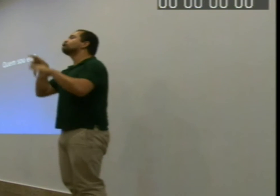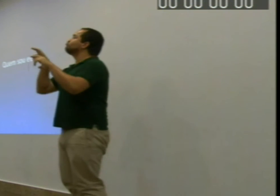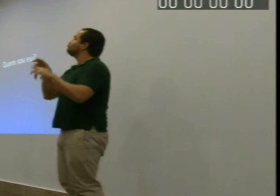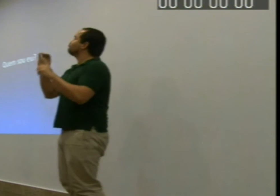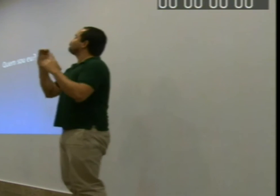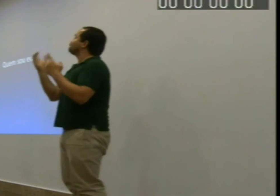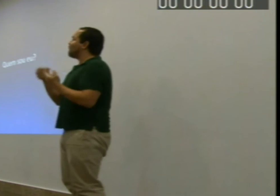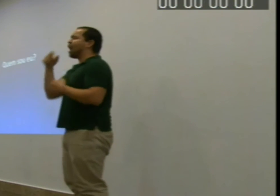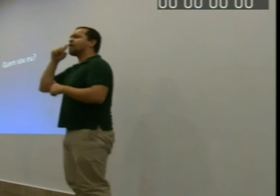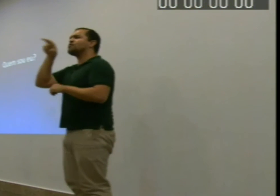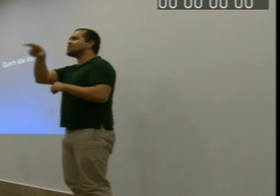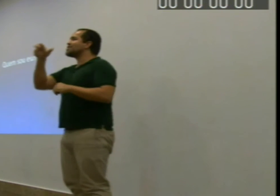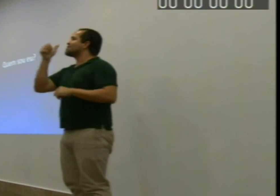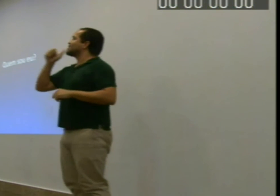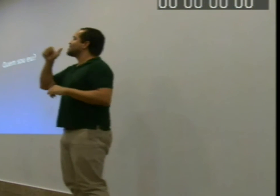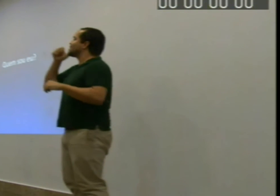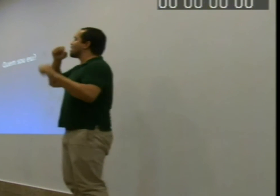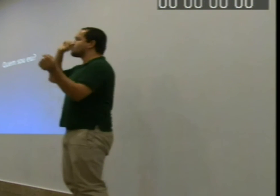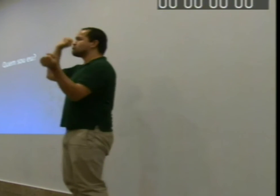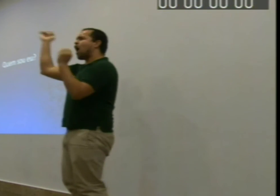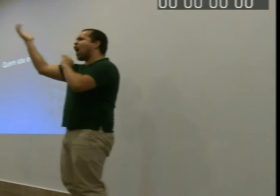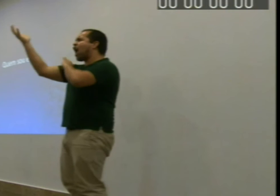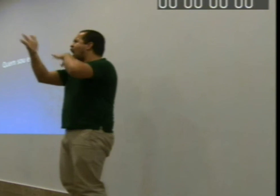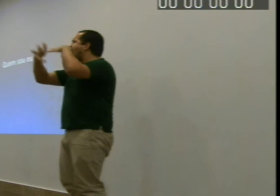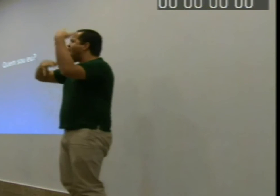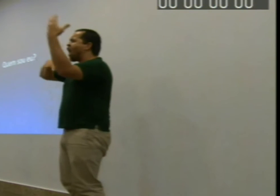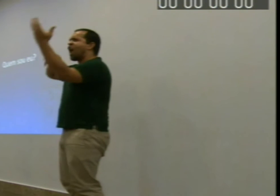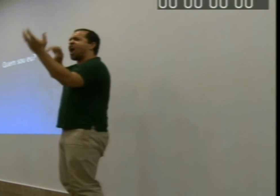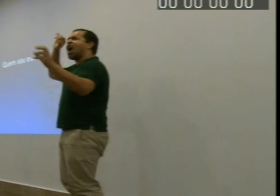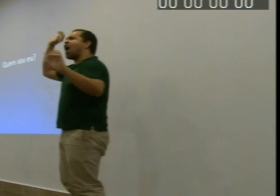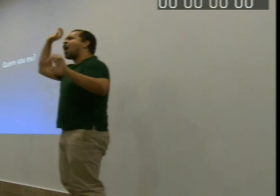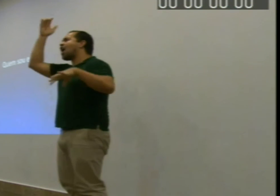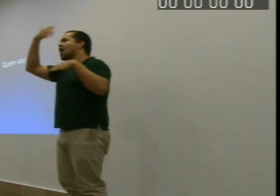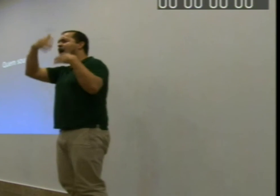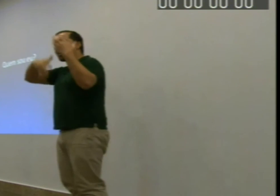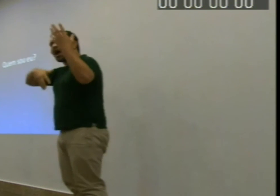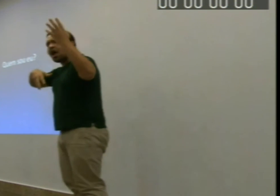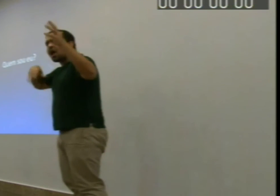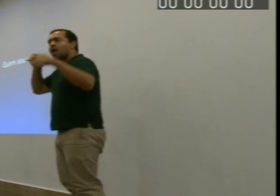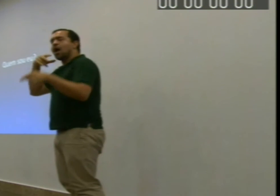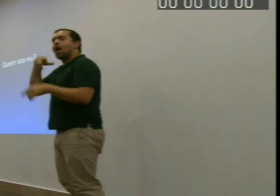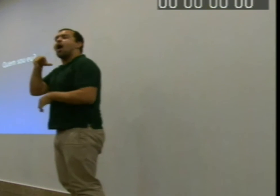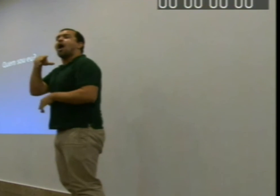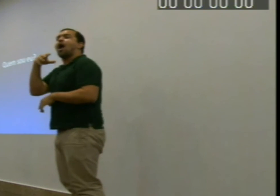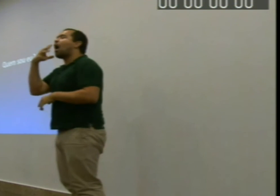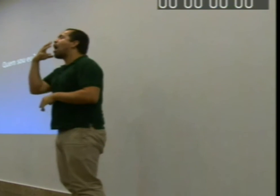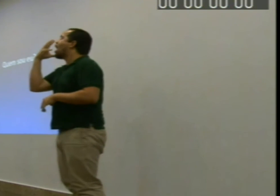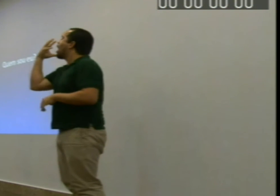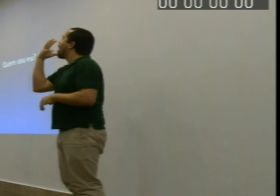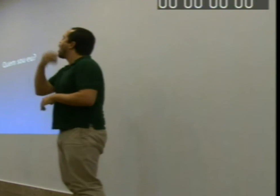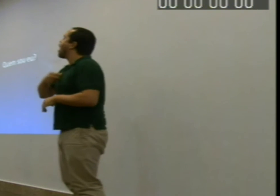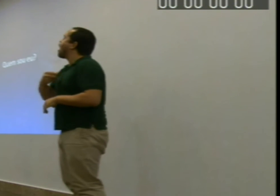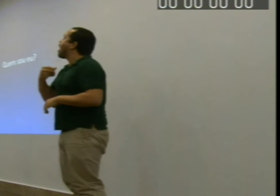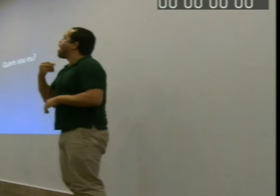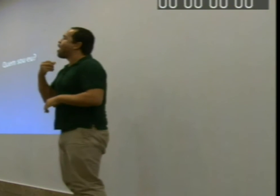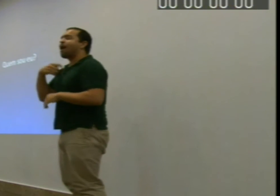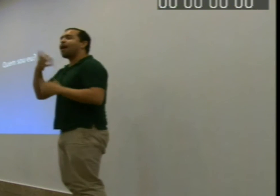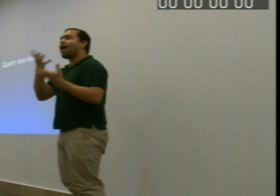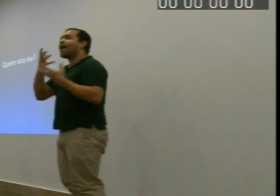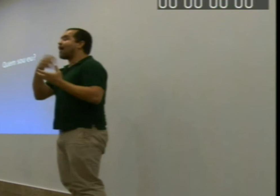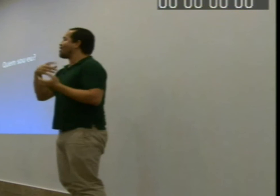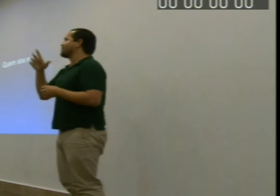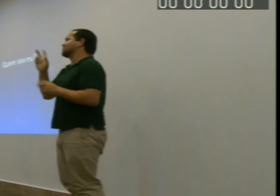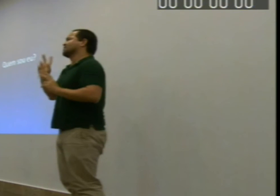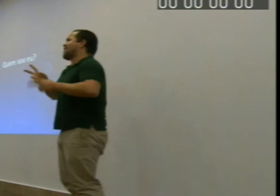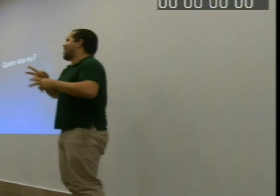até a igreja e no culto e eu vi uma mulher sinalizando aquela coisa linda fantástica ah